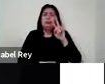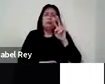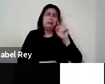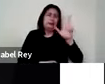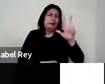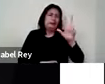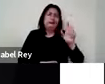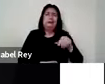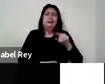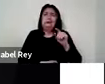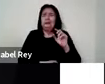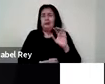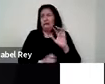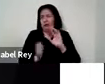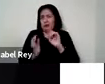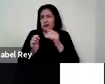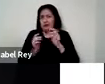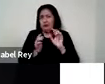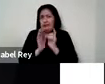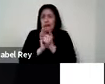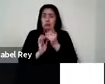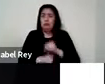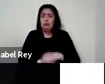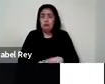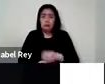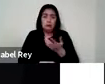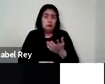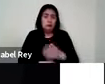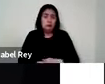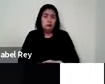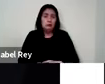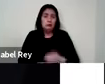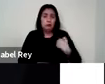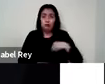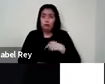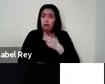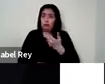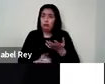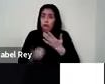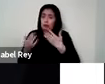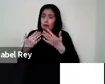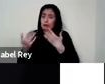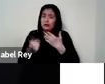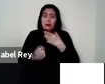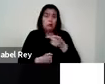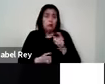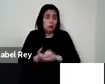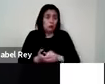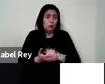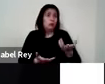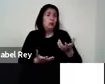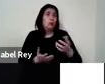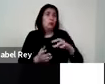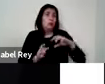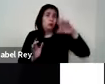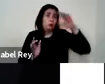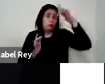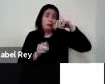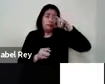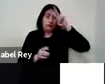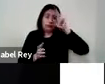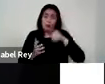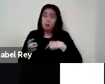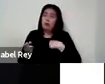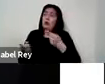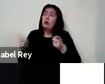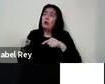kilómetros por segundo. Además, hemos tenido conversación con la Agencia Espacial del Perú. Cuando nos han extendido, le contamos